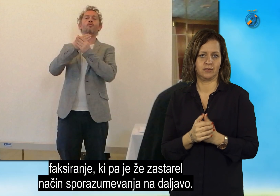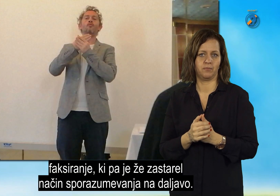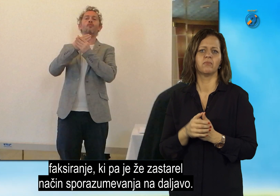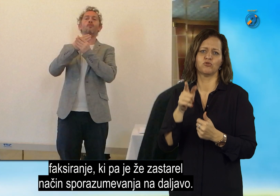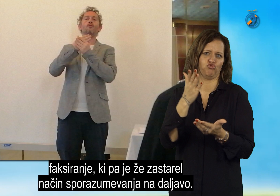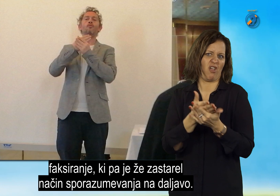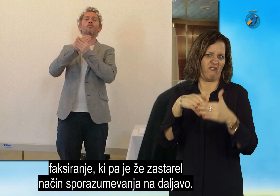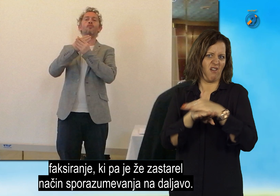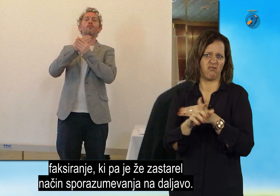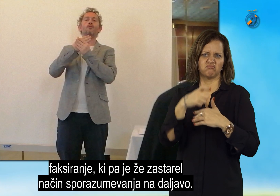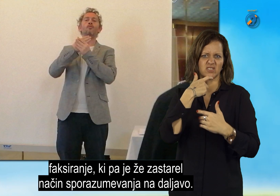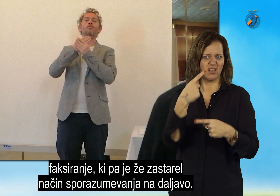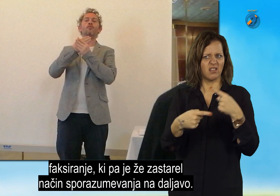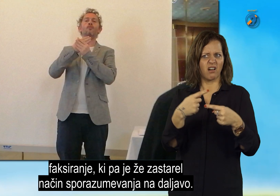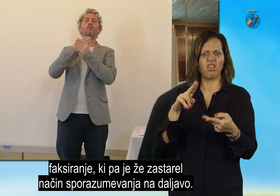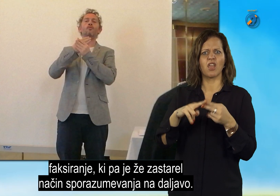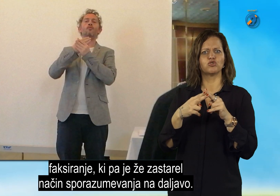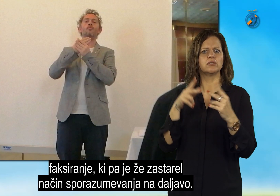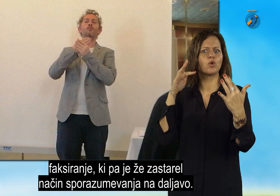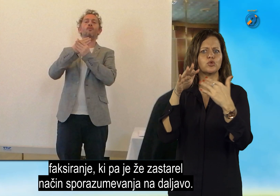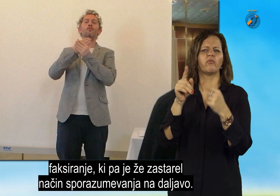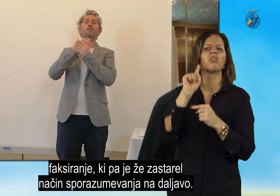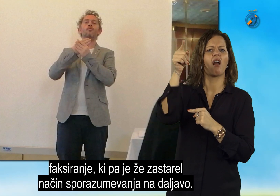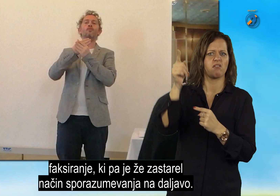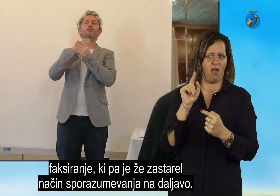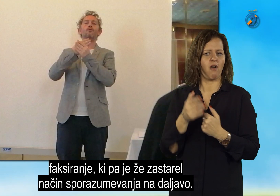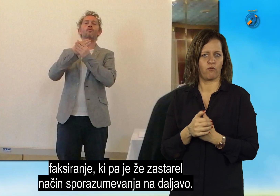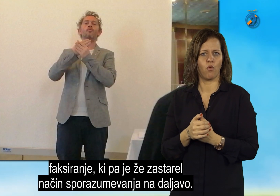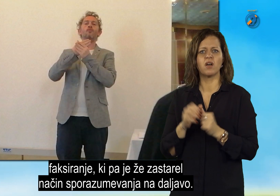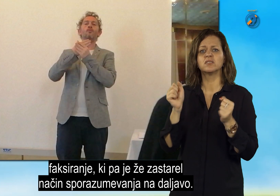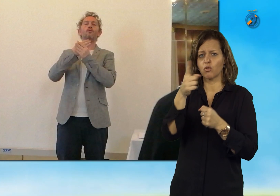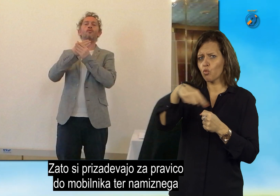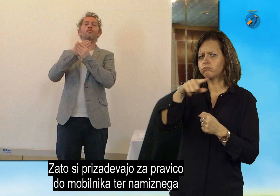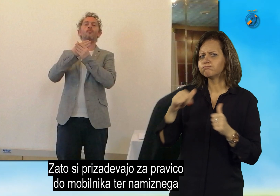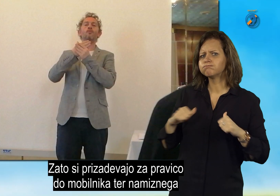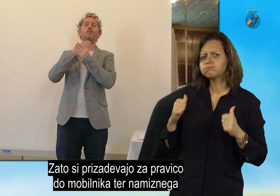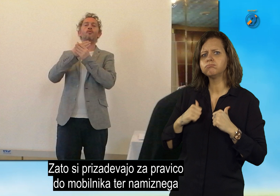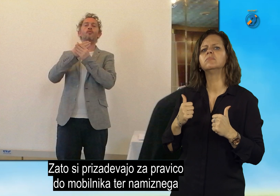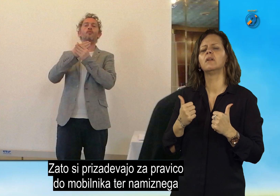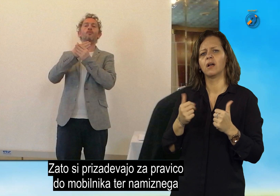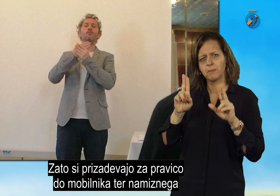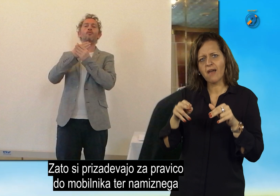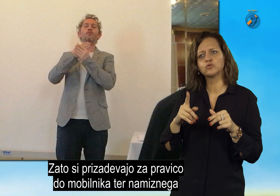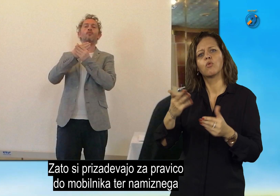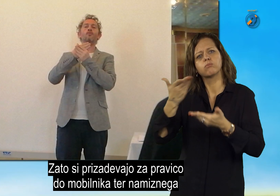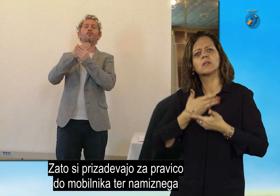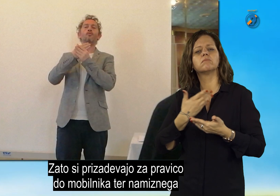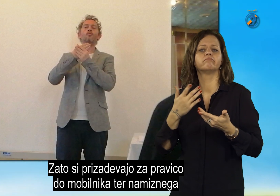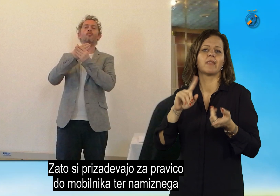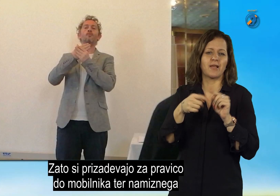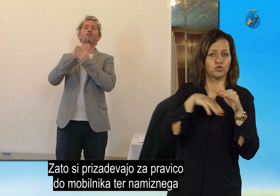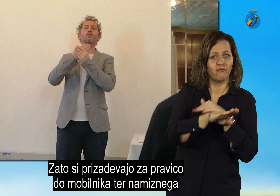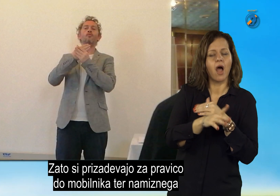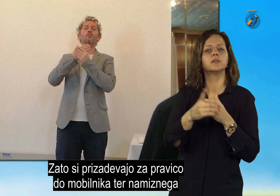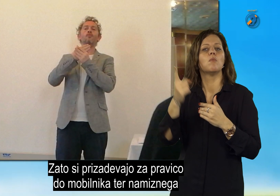pa je že zastarel način sporazumevanja na daljavo. Zato si prizadevajo za pravico do mobilnika